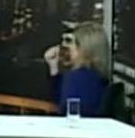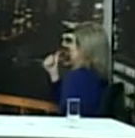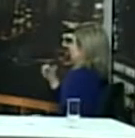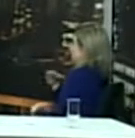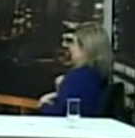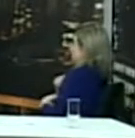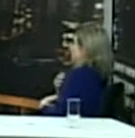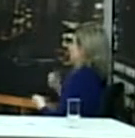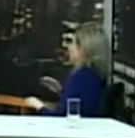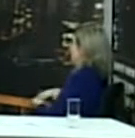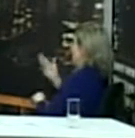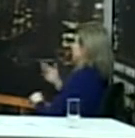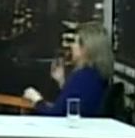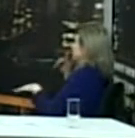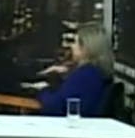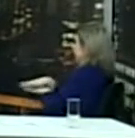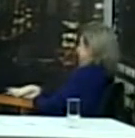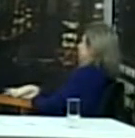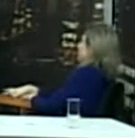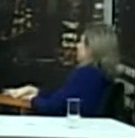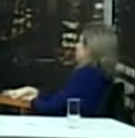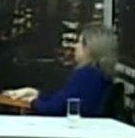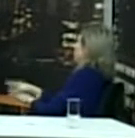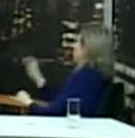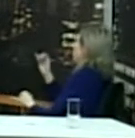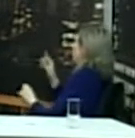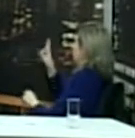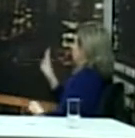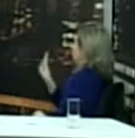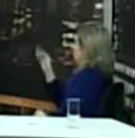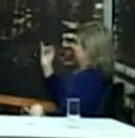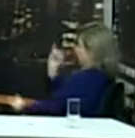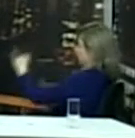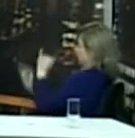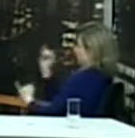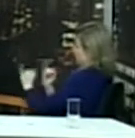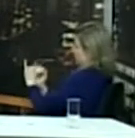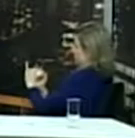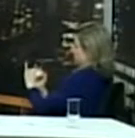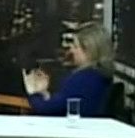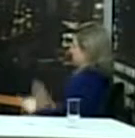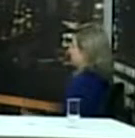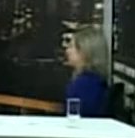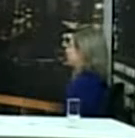melhor se sente mais integrada com o uso da internet.